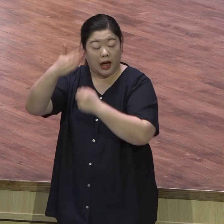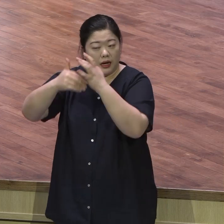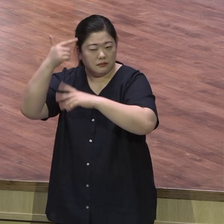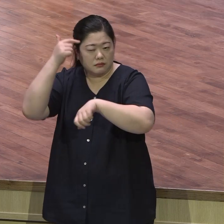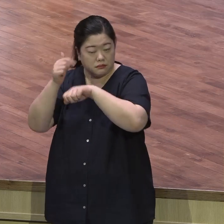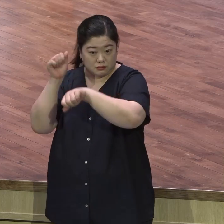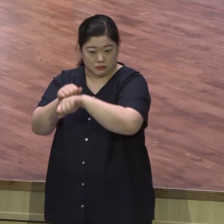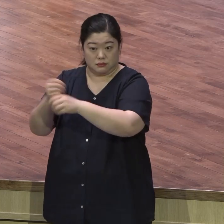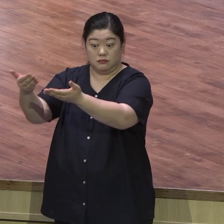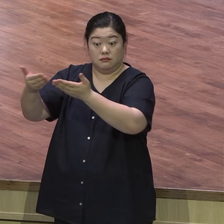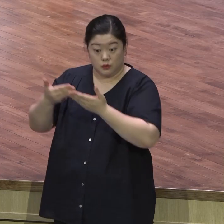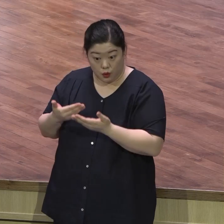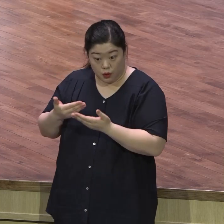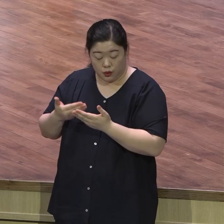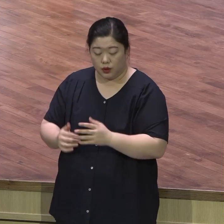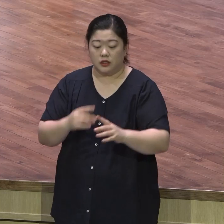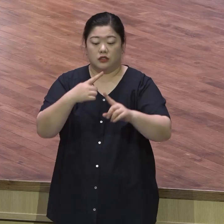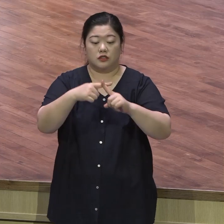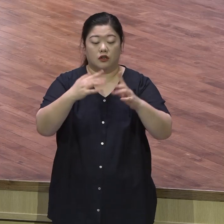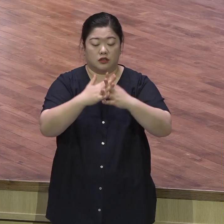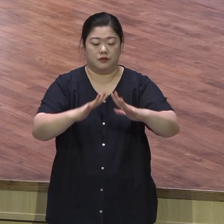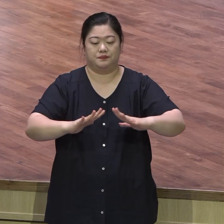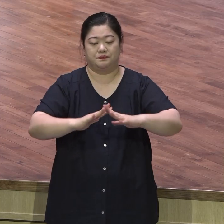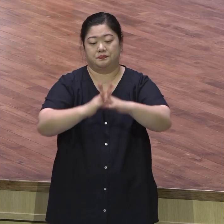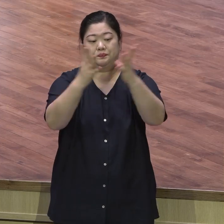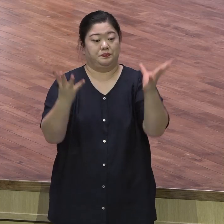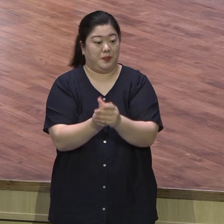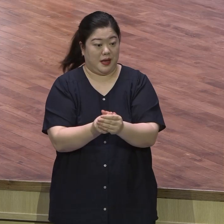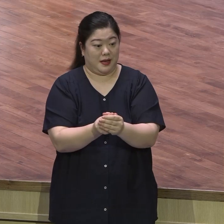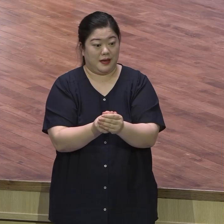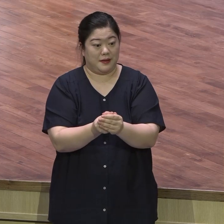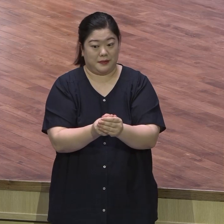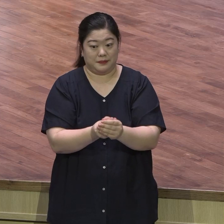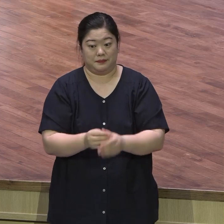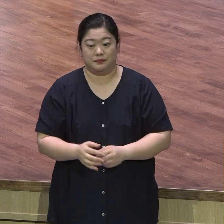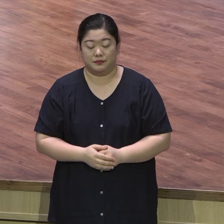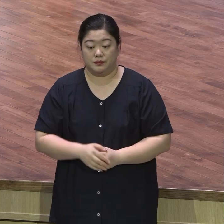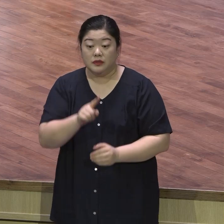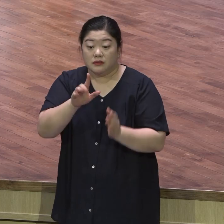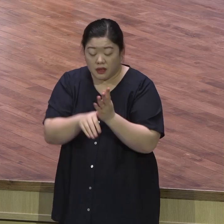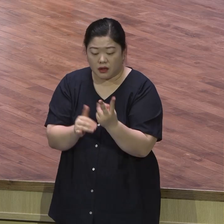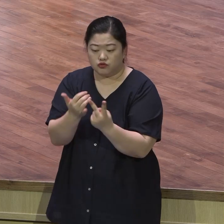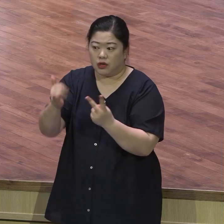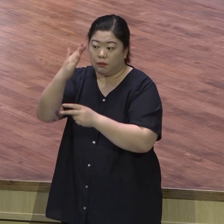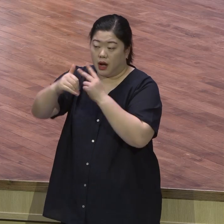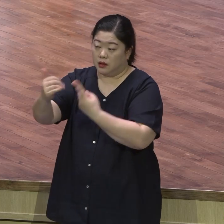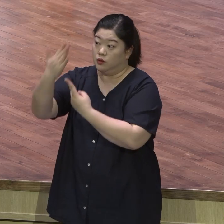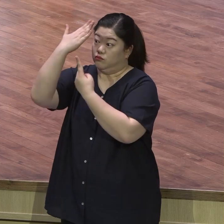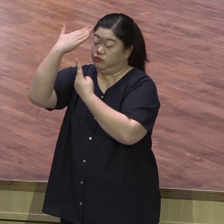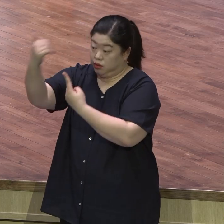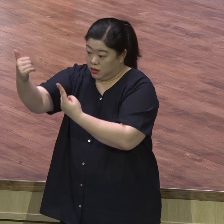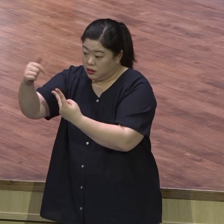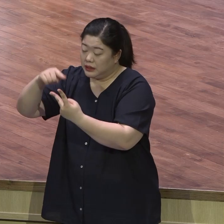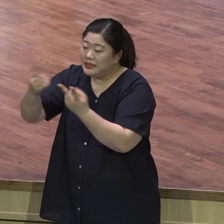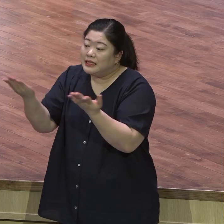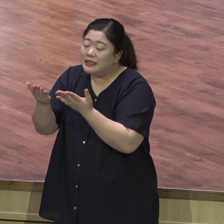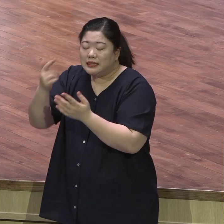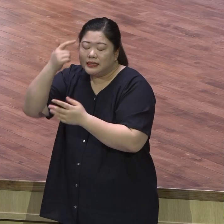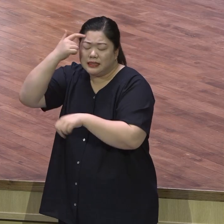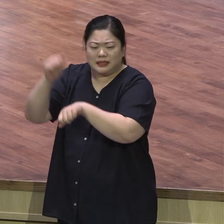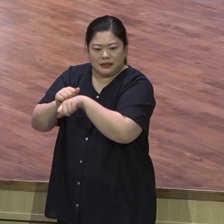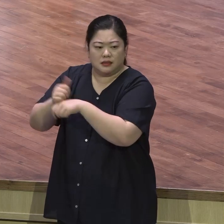하나님의 전을 건축했는데 여기에 쓰임 받았어요. 쓰임 받았다. 특별히